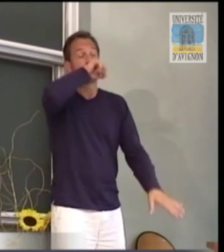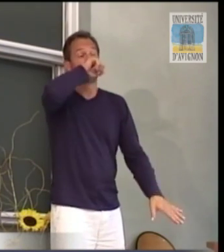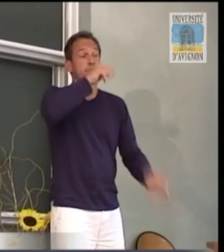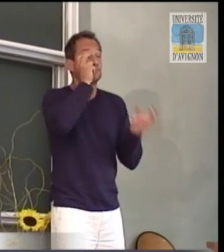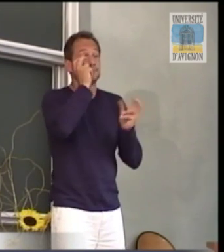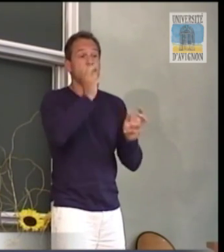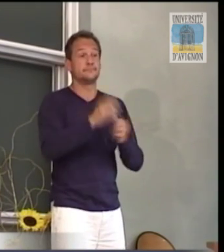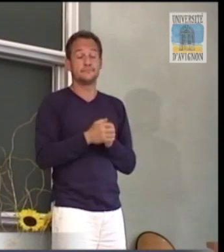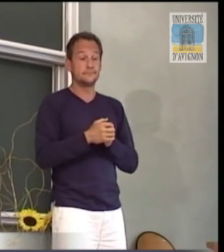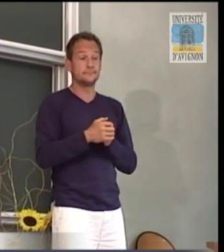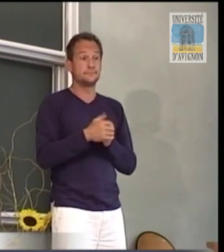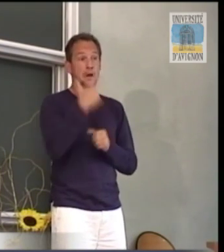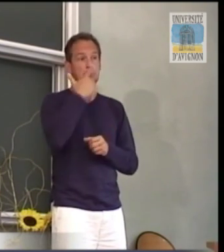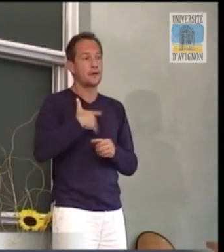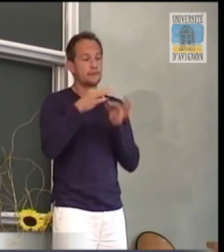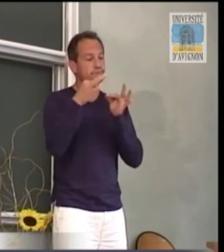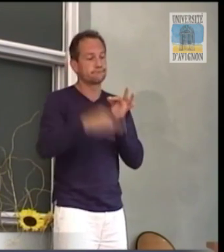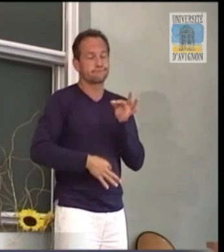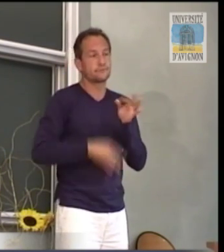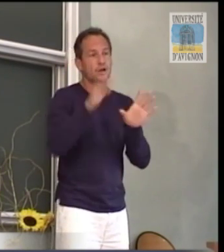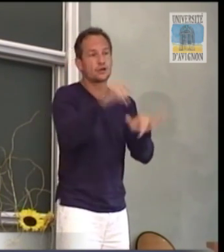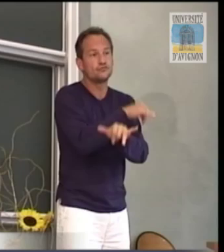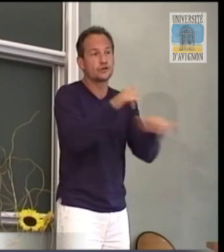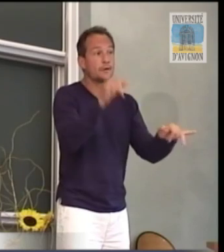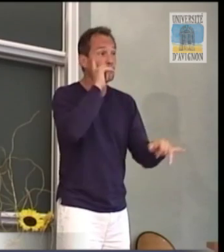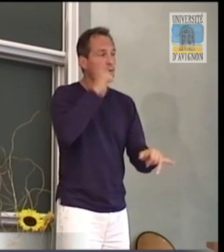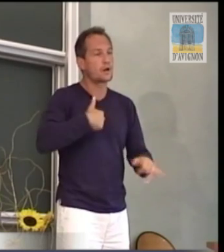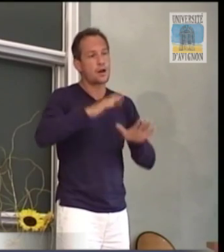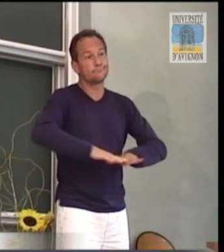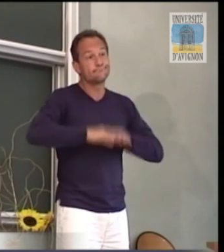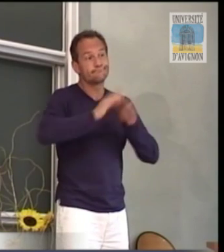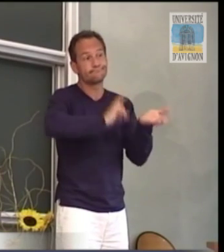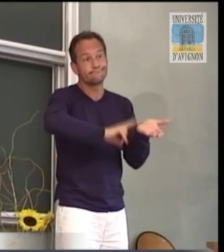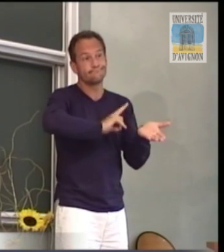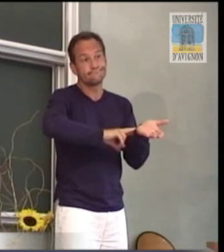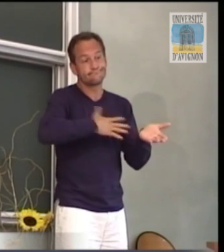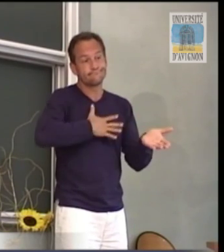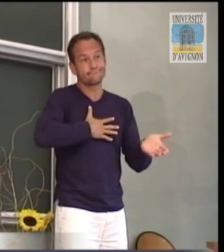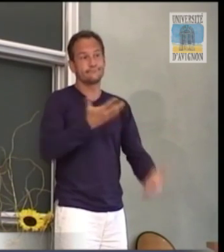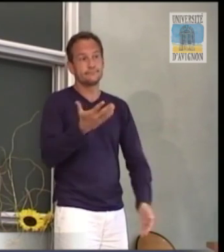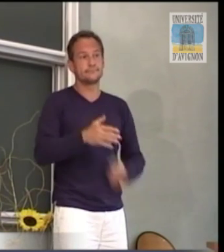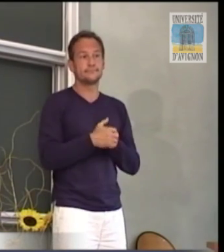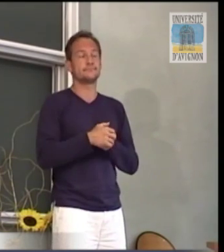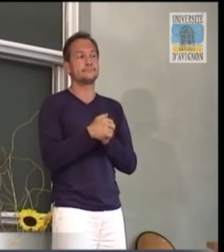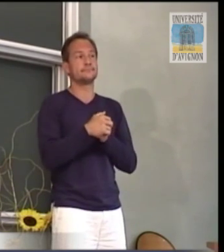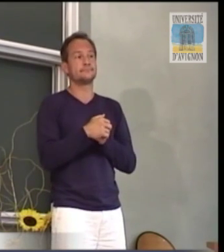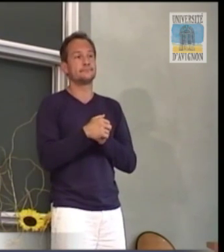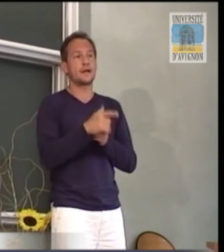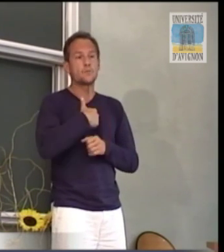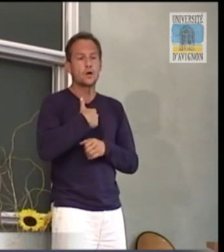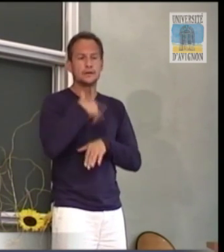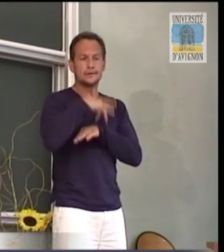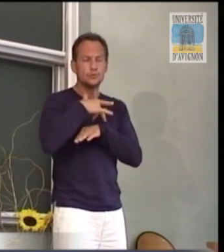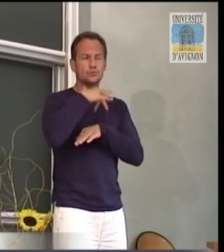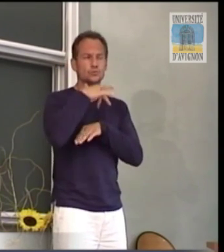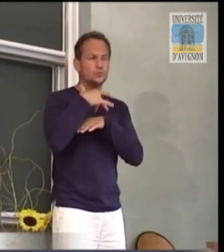Je pense que j'en aurai jamais fini parce que je suis un lent, donc il faut que ça rentre là-dedans, il faut que ça tourne. Mais tout ce que j'essaie de faire,